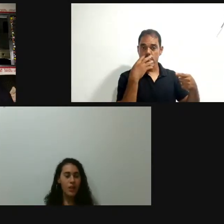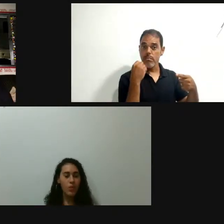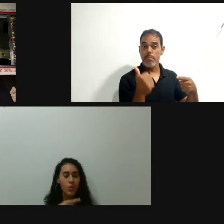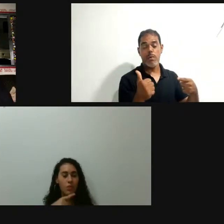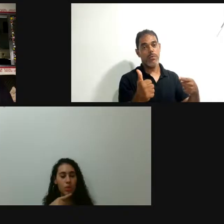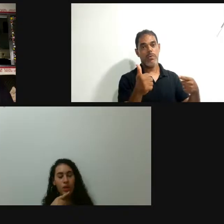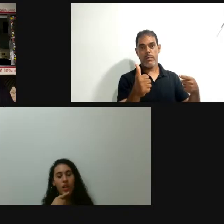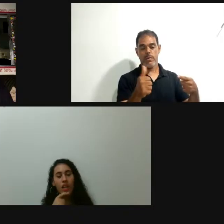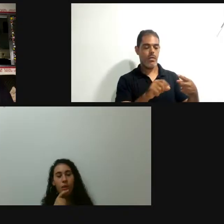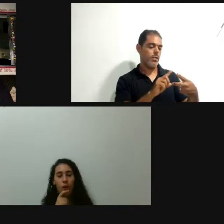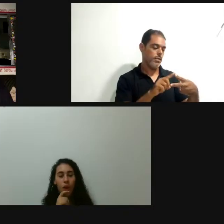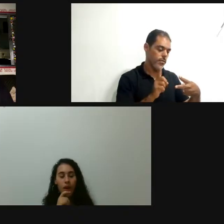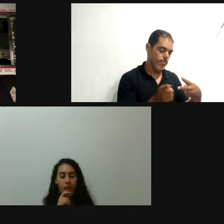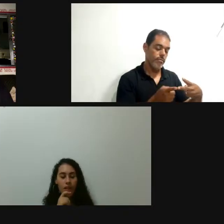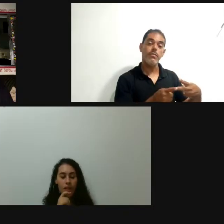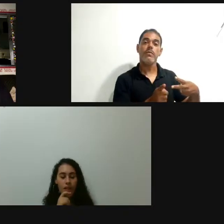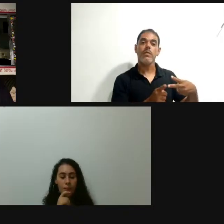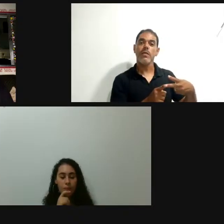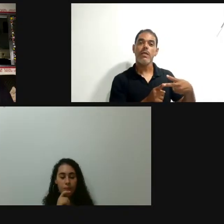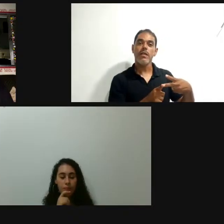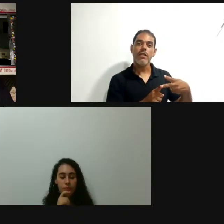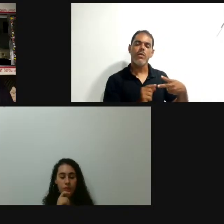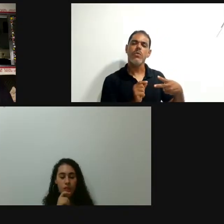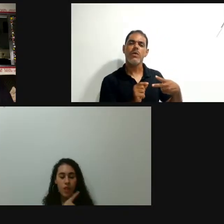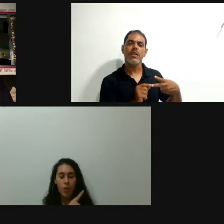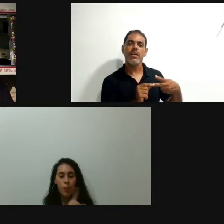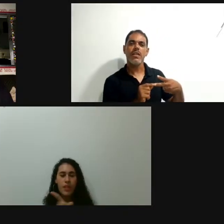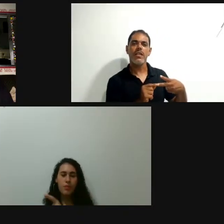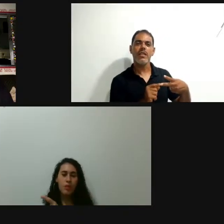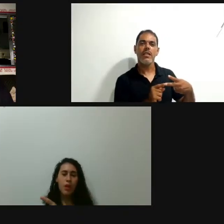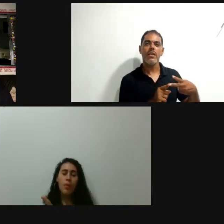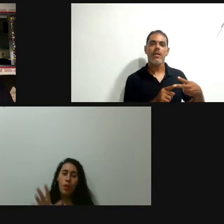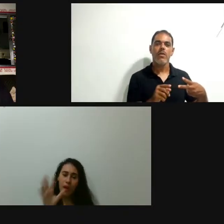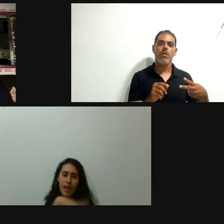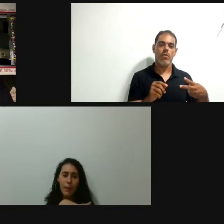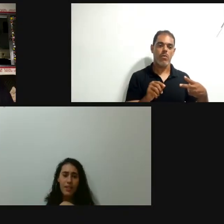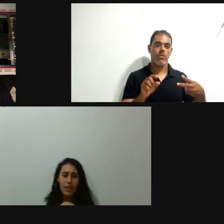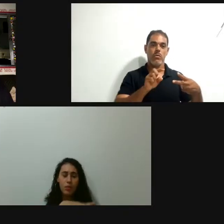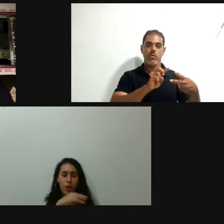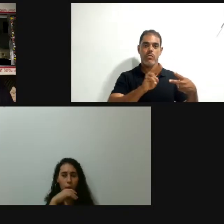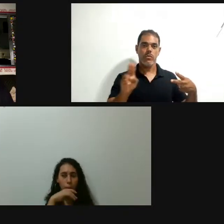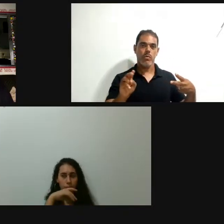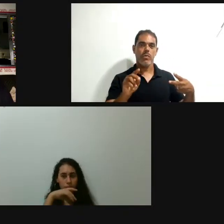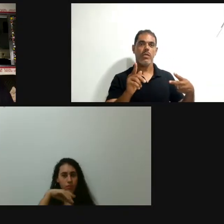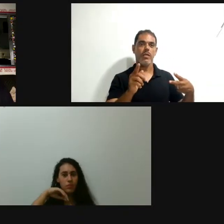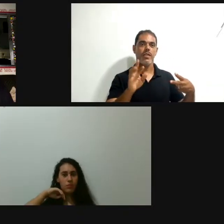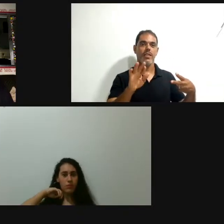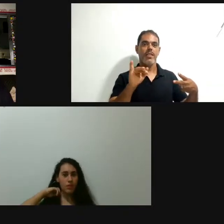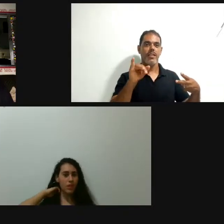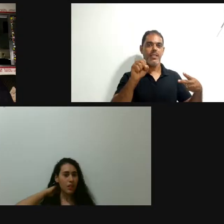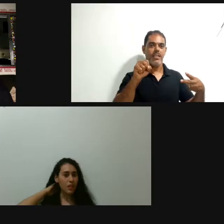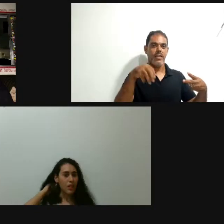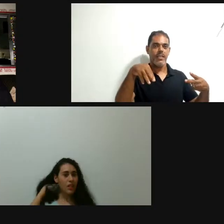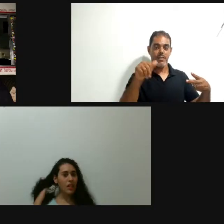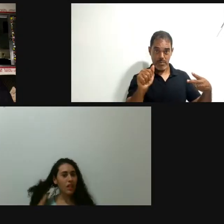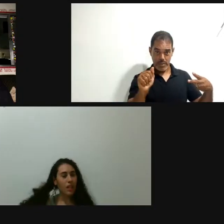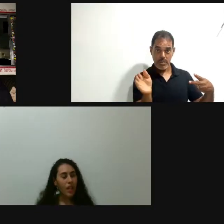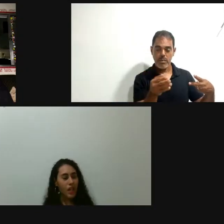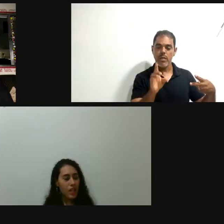Em segundo, eu colocaria o Prisma do Amor. Ele é mais atual.